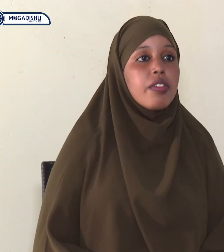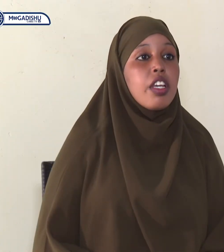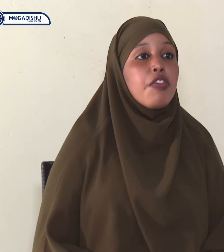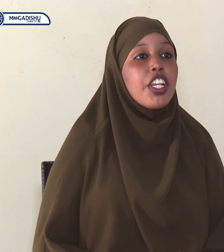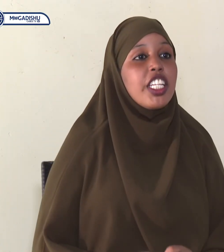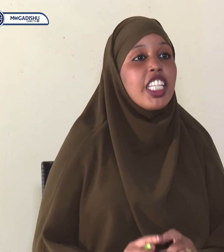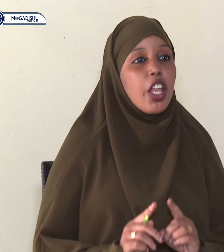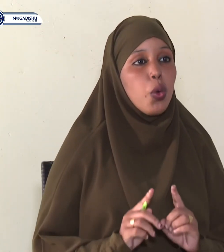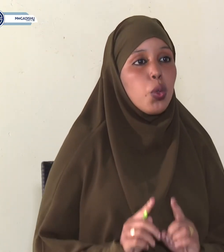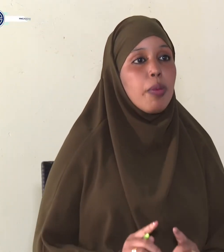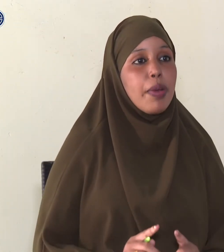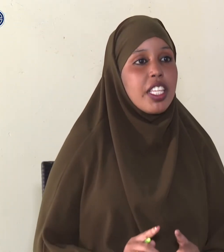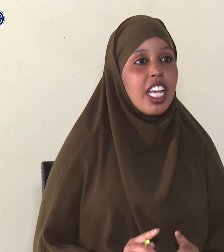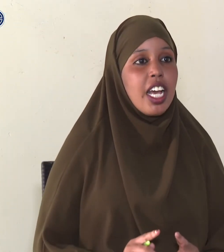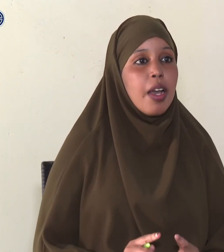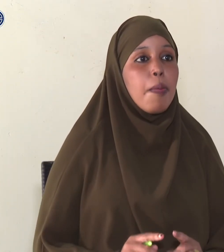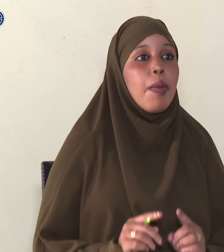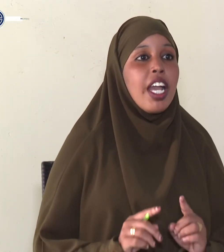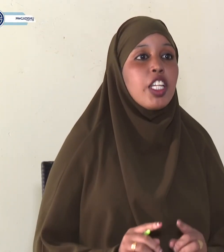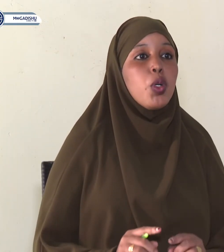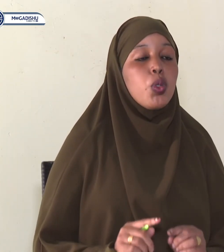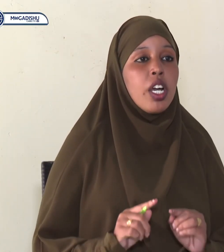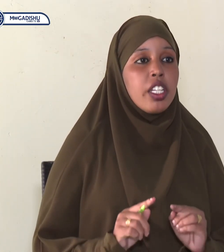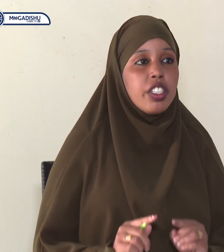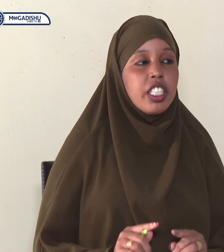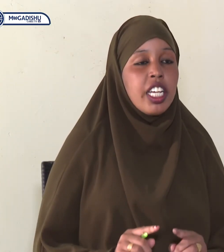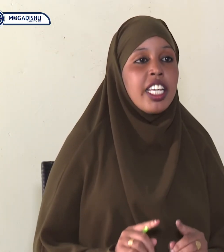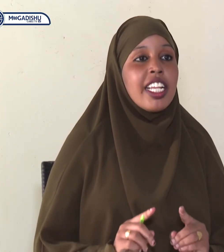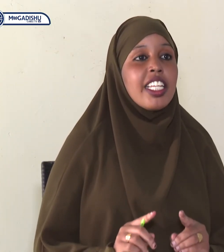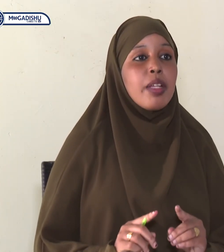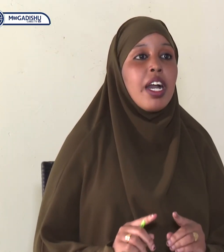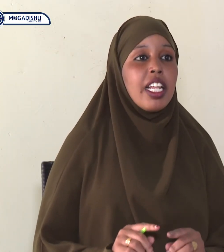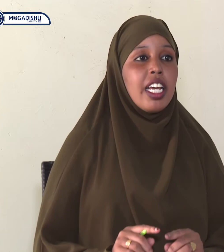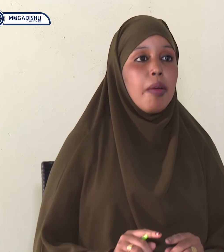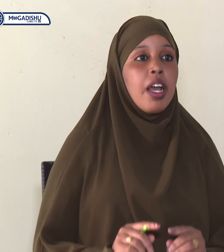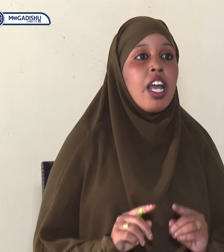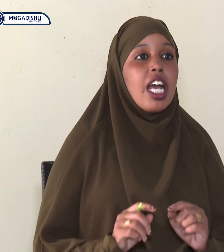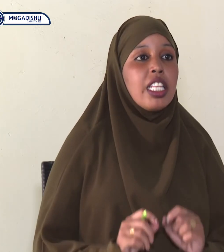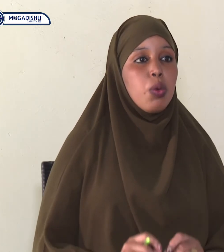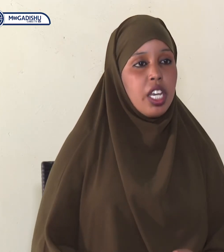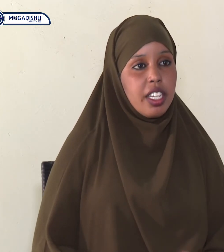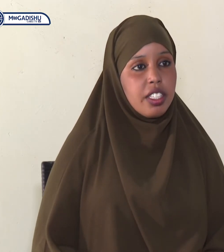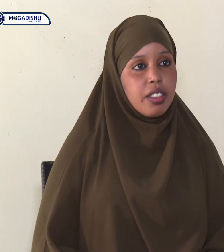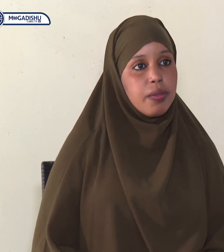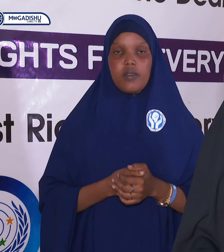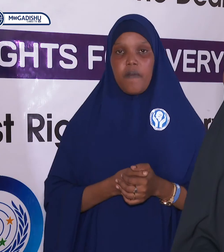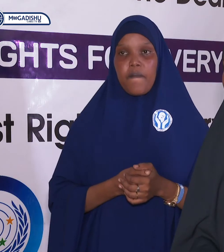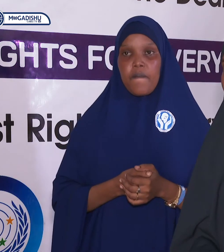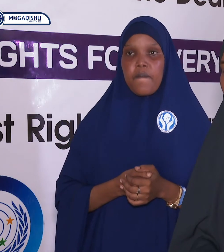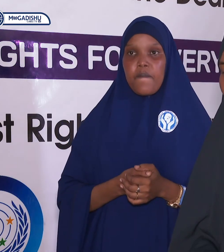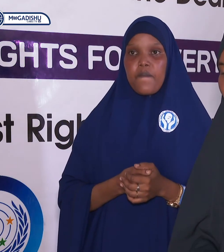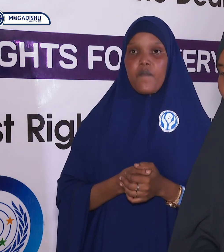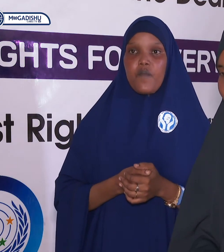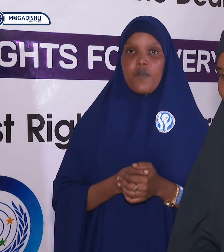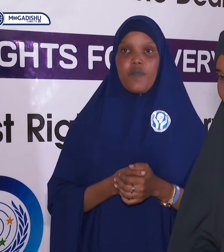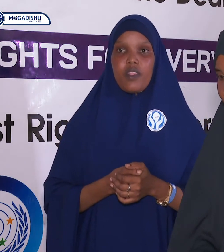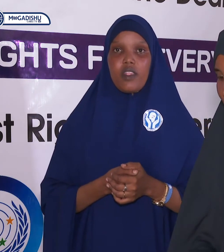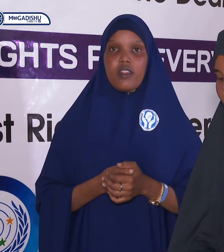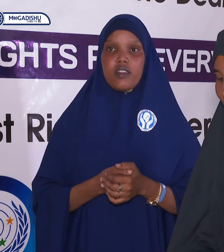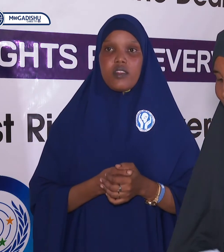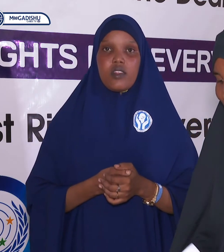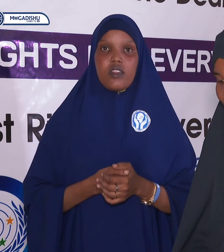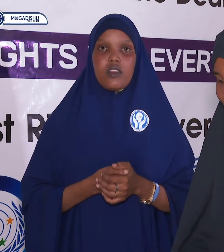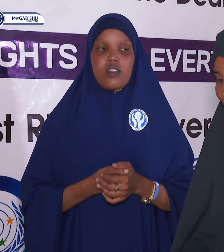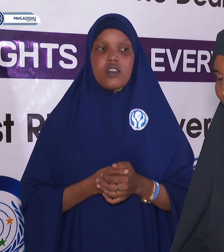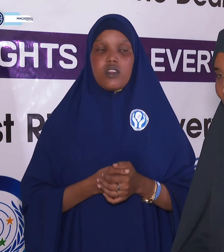tahay fariintaada ugu dambaysa maxay tahay ood waalidiinta iyo ardayda maqalkalaba aad la wadaagaysid farrinteyda ugu dambeysa ee